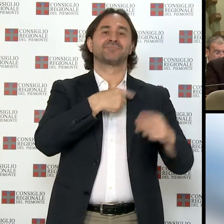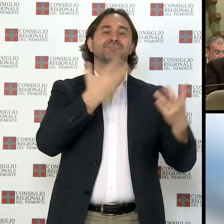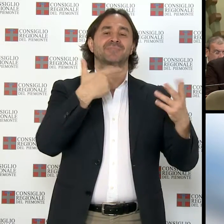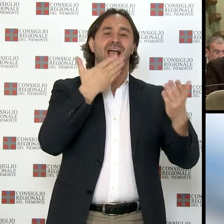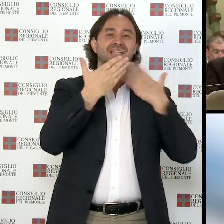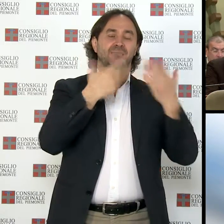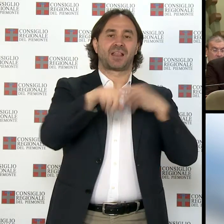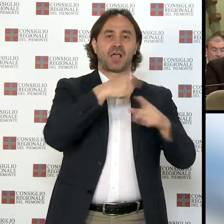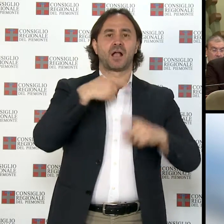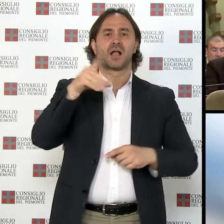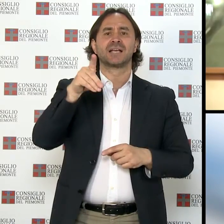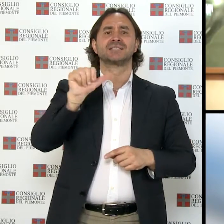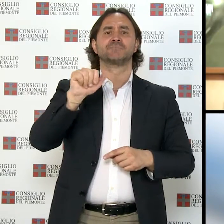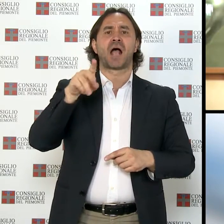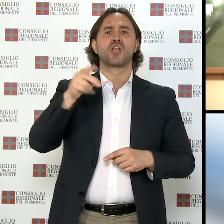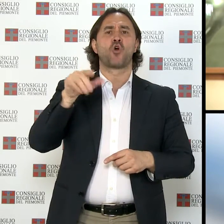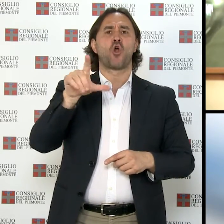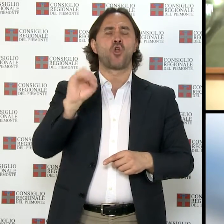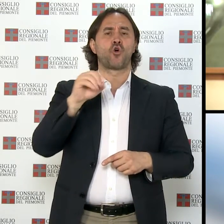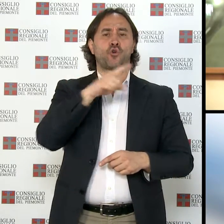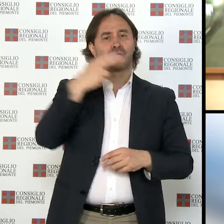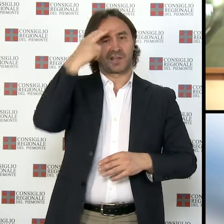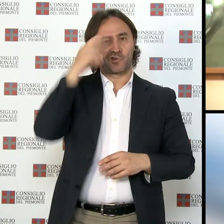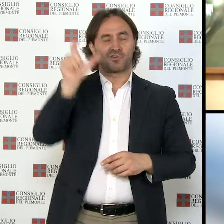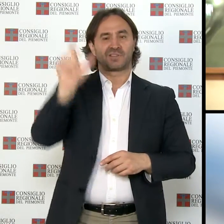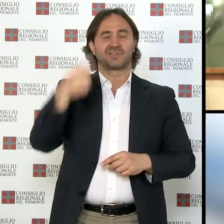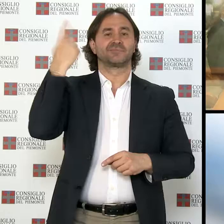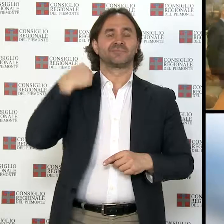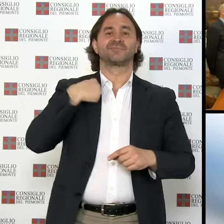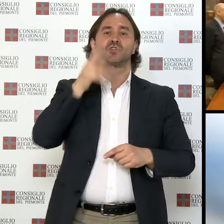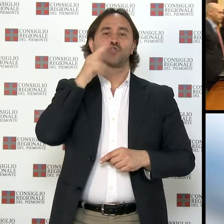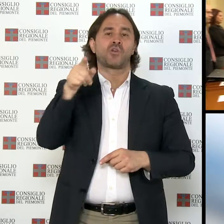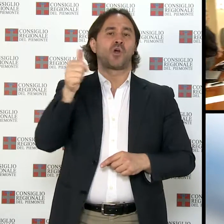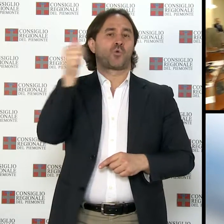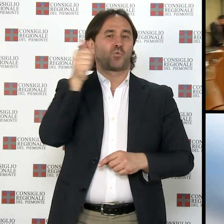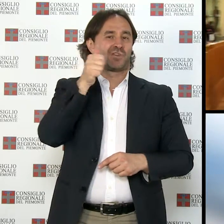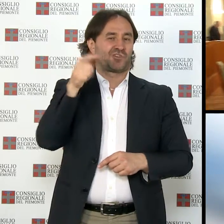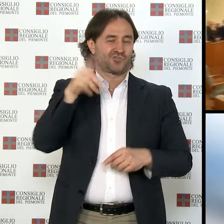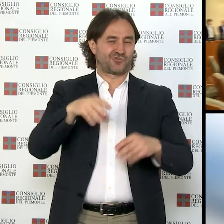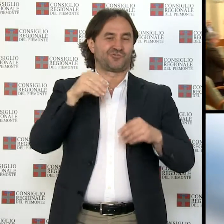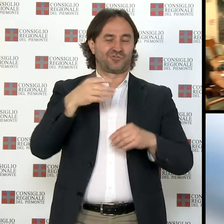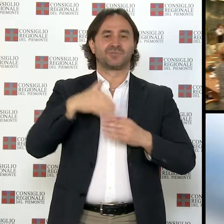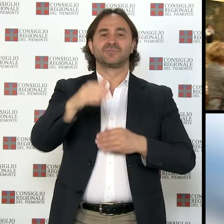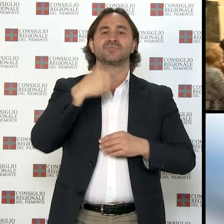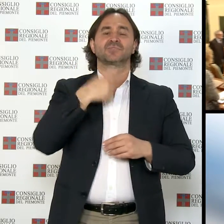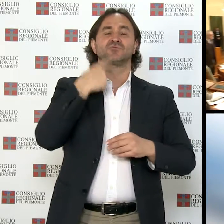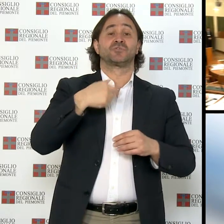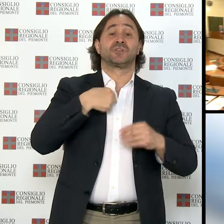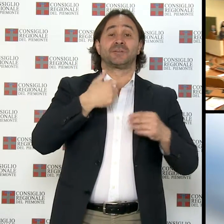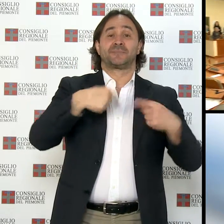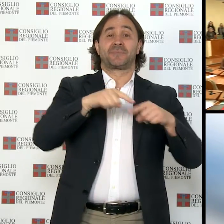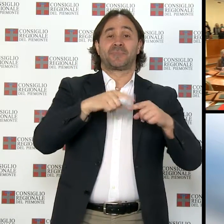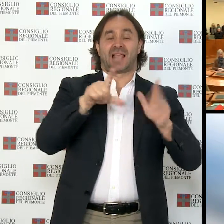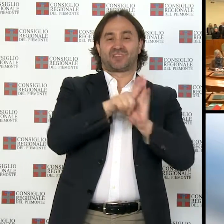Carla Spagnuolo, unica donna a presiedere il Consiglio regionale del Piemonte nella quinta legislatura e consigliera regionale nella sesta e nella